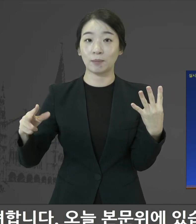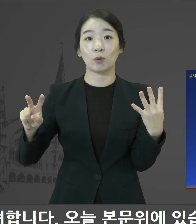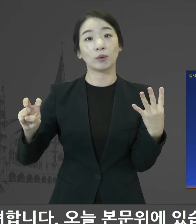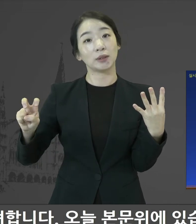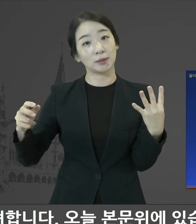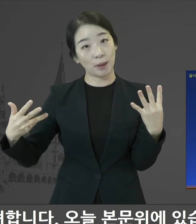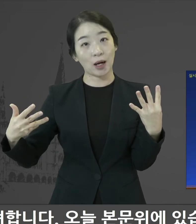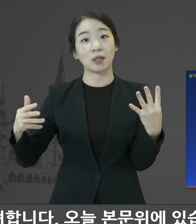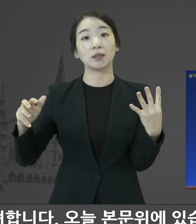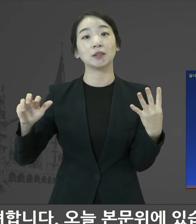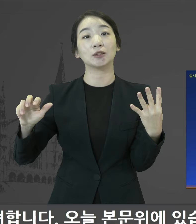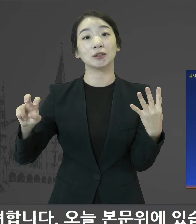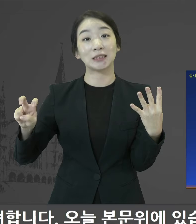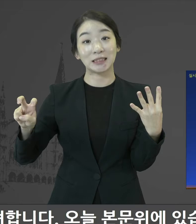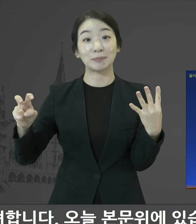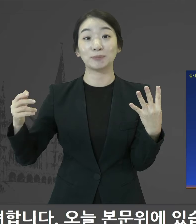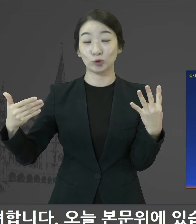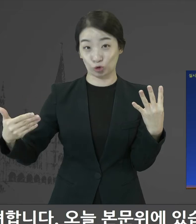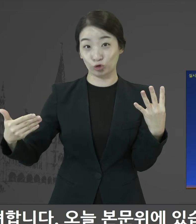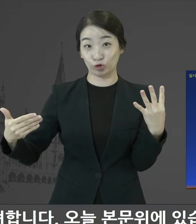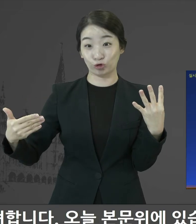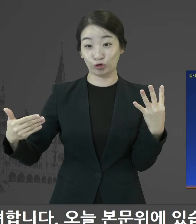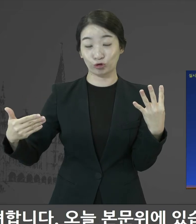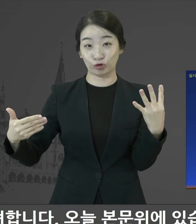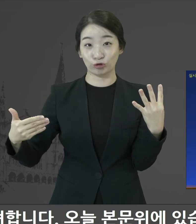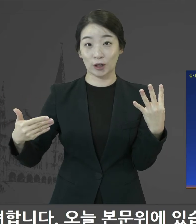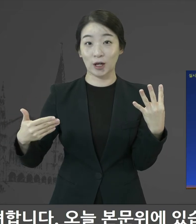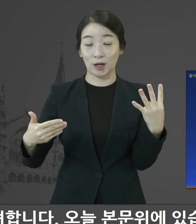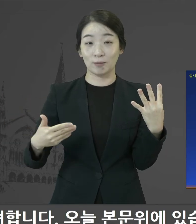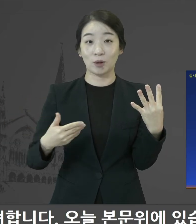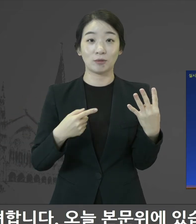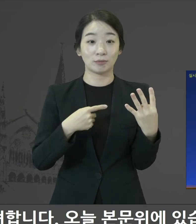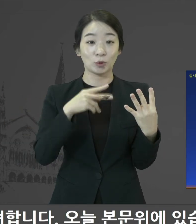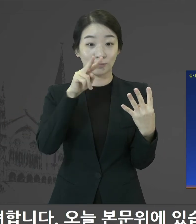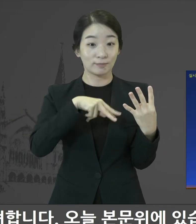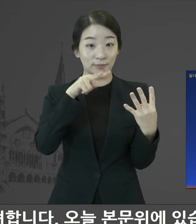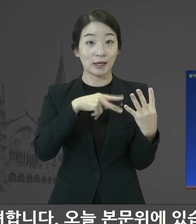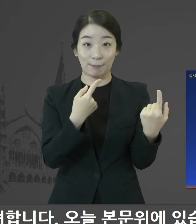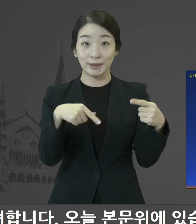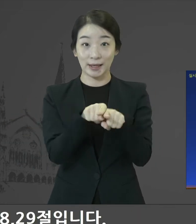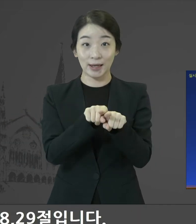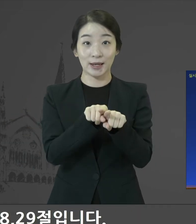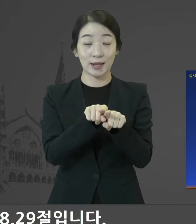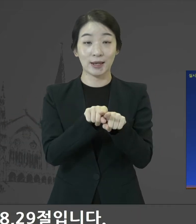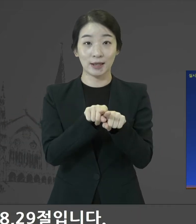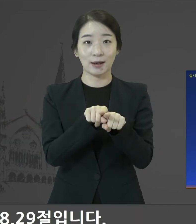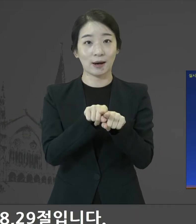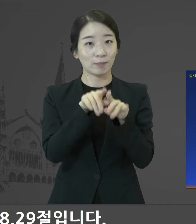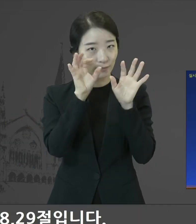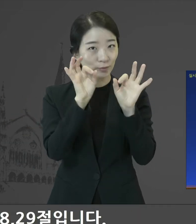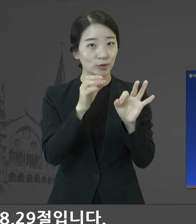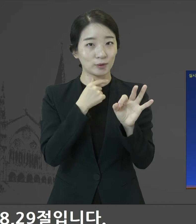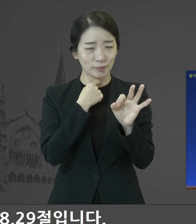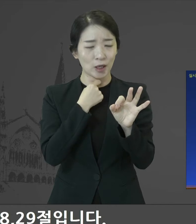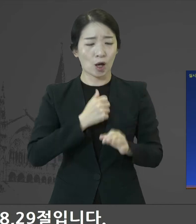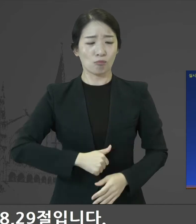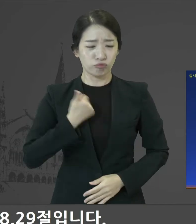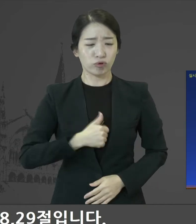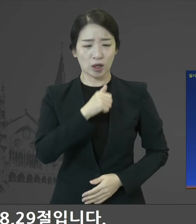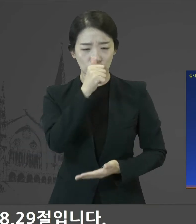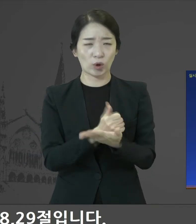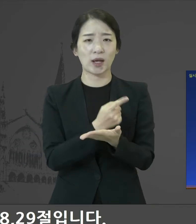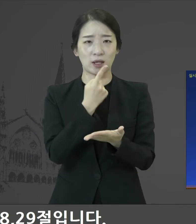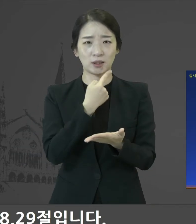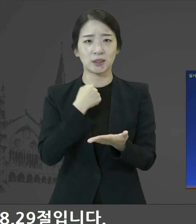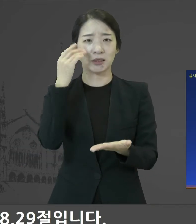28절, 29절 이렇게 다루었죠. 빨리 눈으로 따라와 주시면 제가 정리해 드립니다. 분을 내어도 죄를 짓지 말며 해가